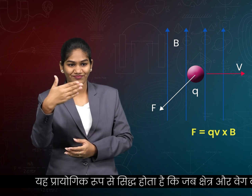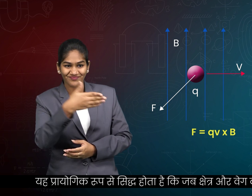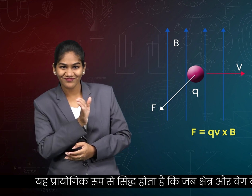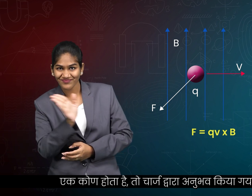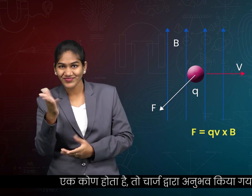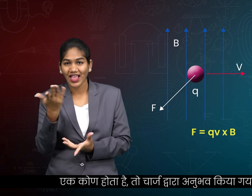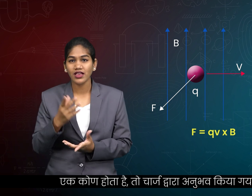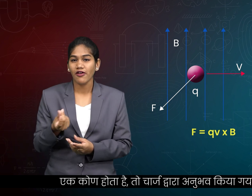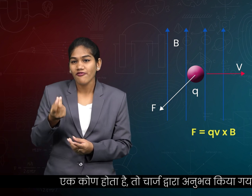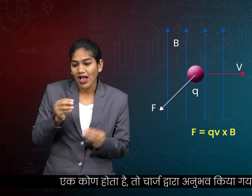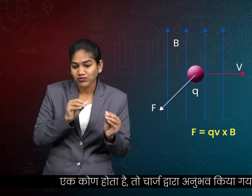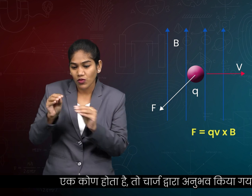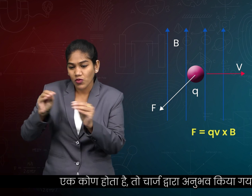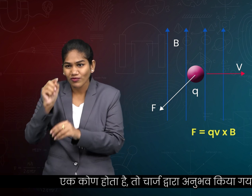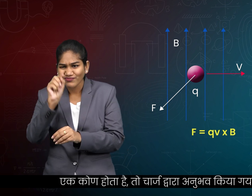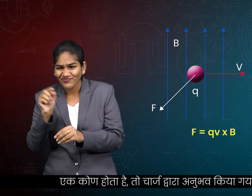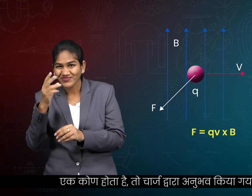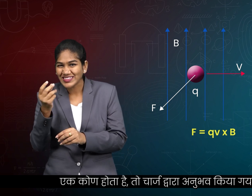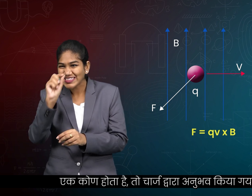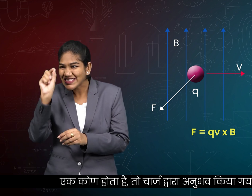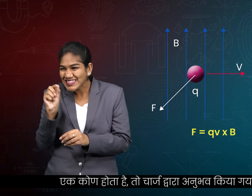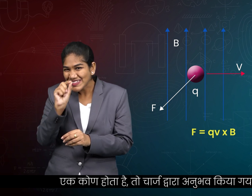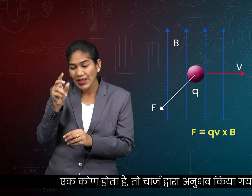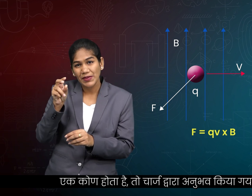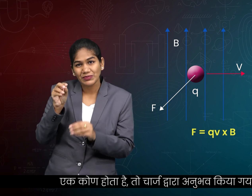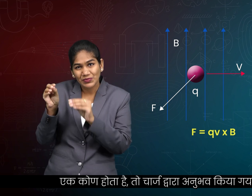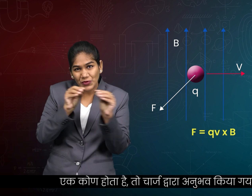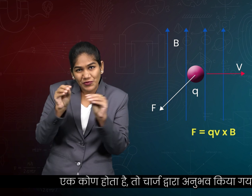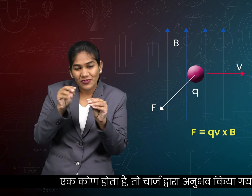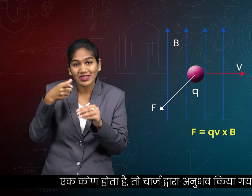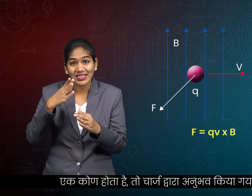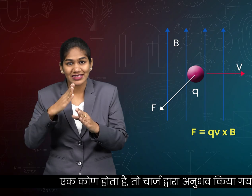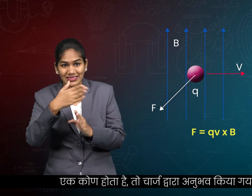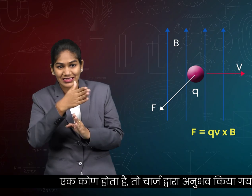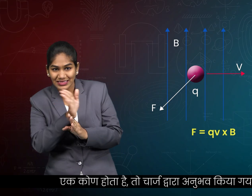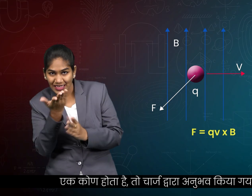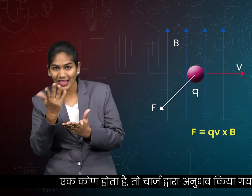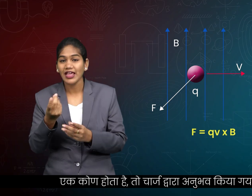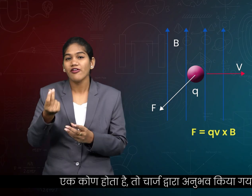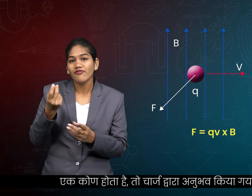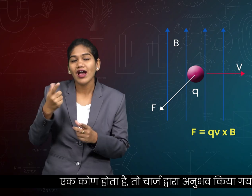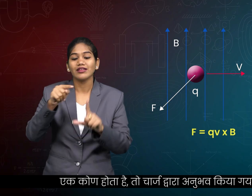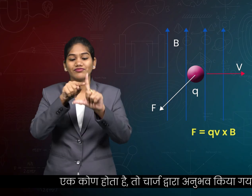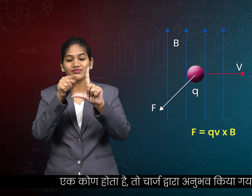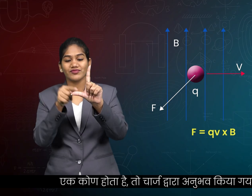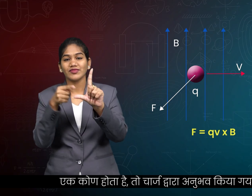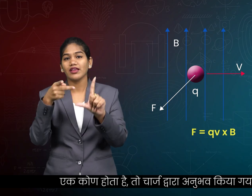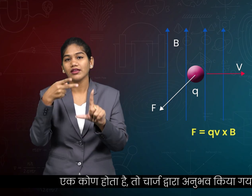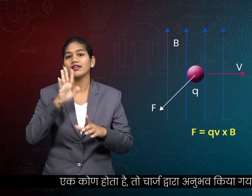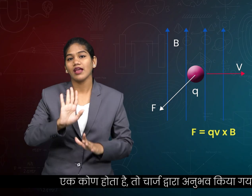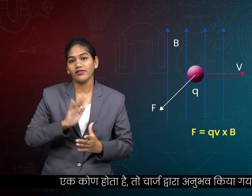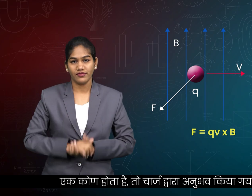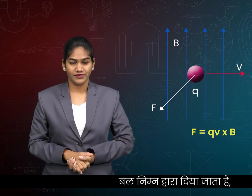के बीच एक कोण होता है तो चार्ज द्वारा अनुभव किया